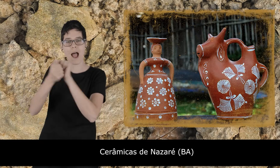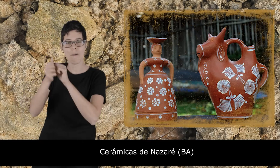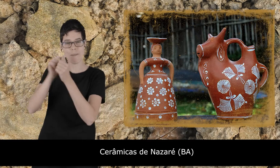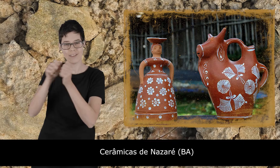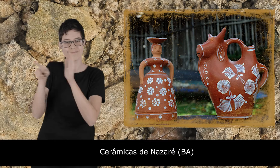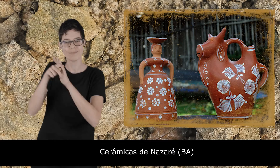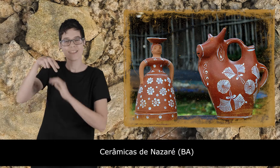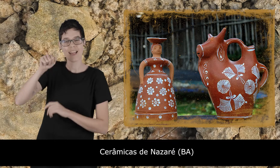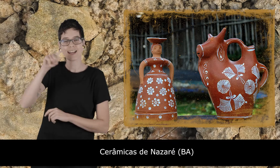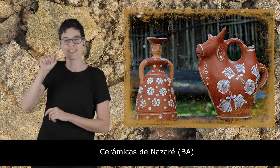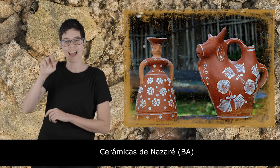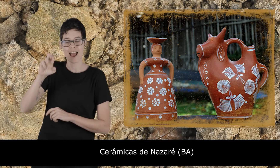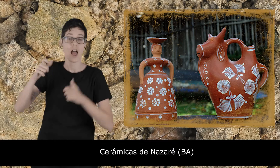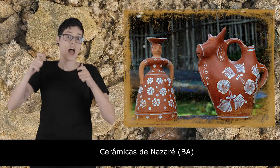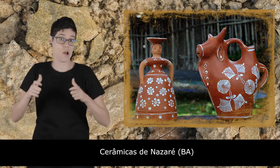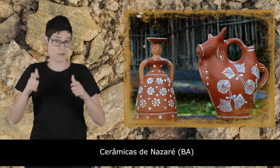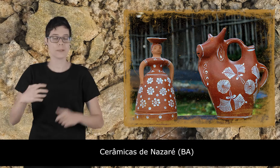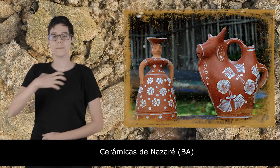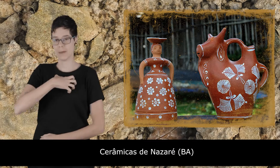Cerâmicas de Nazaré, Bahia.